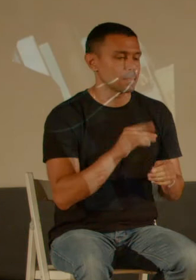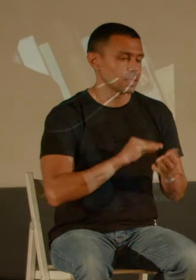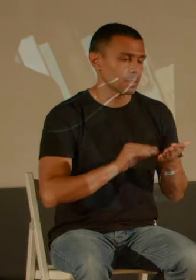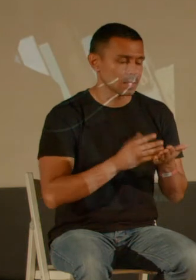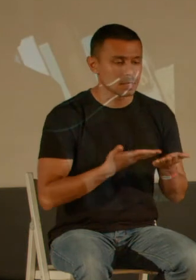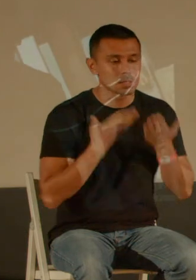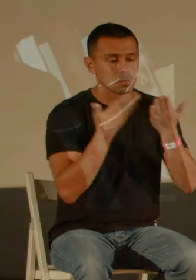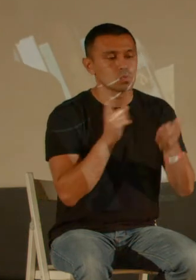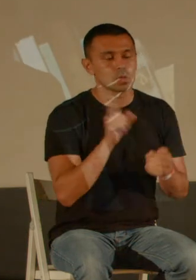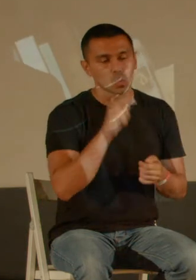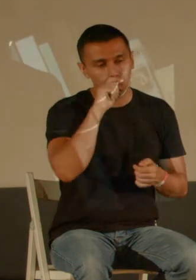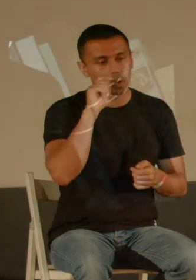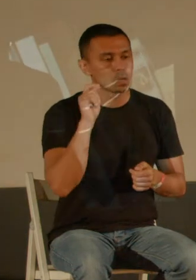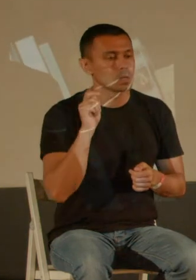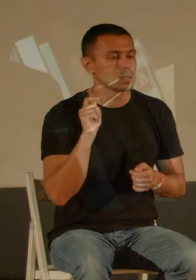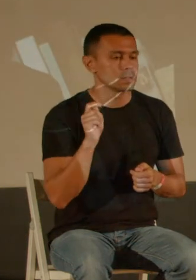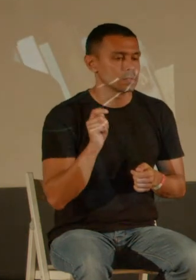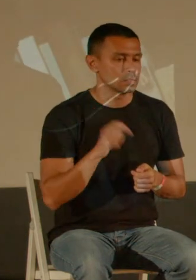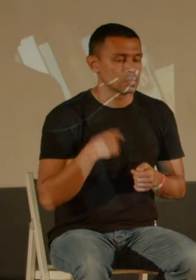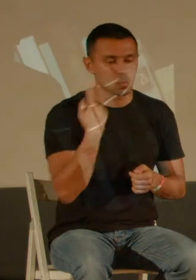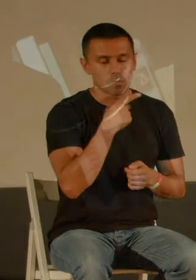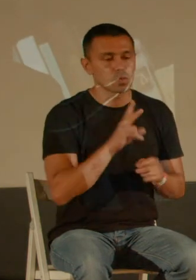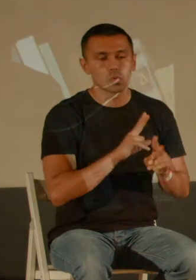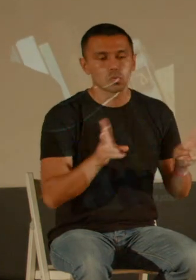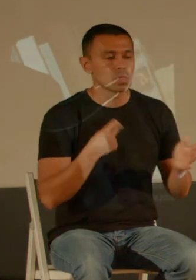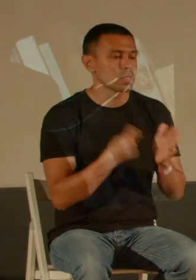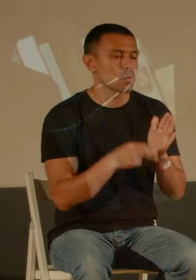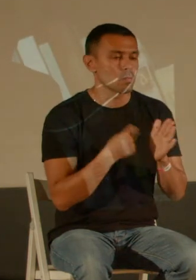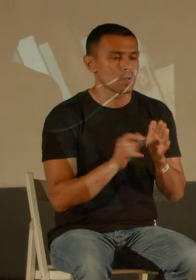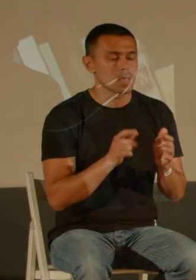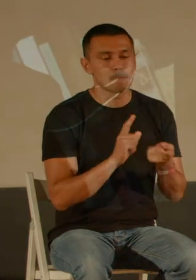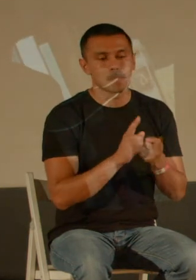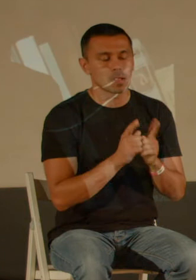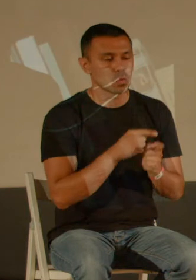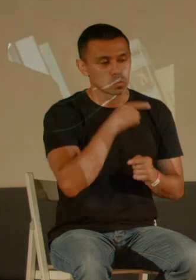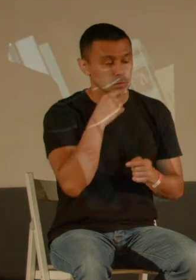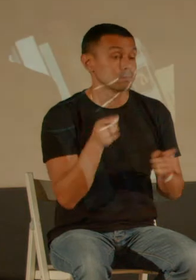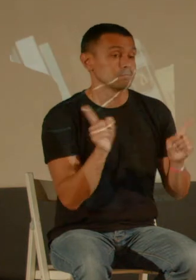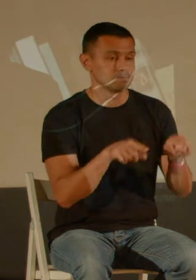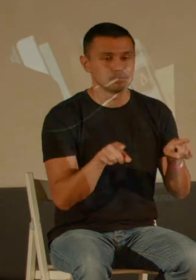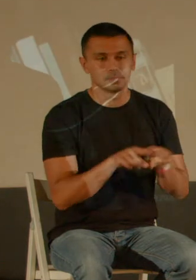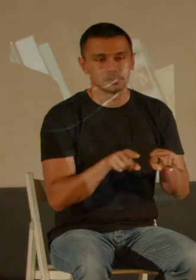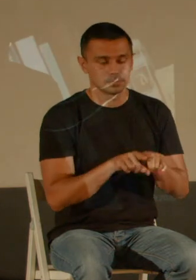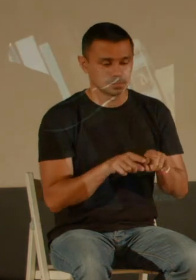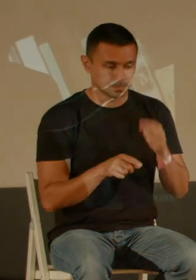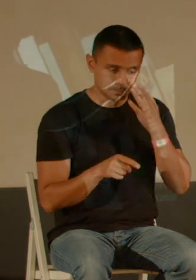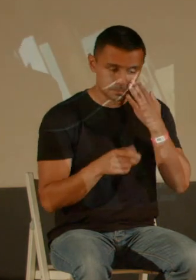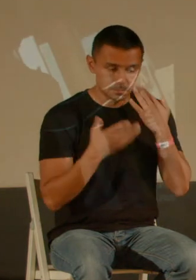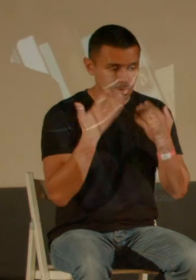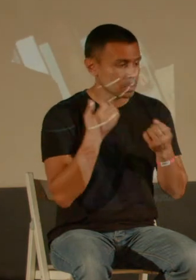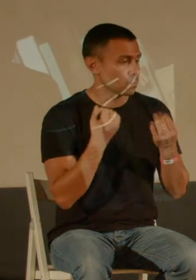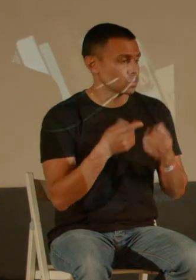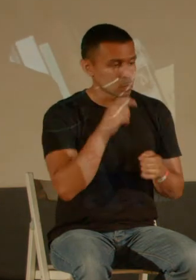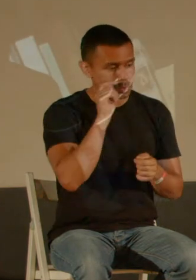написали запит, оскільки українською ніхто не купував на переклад. Російською теж? Немає і